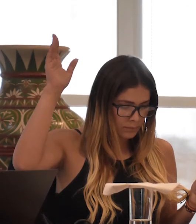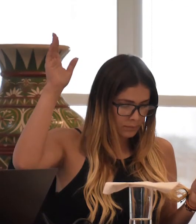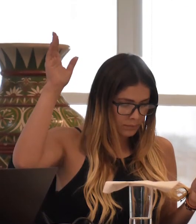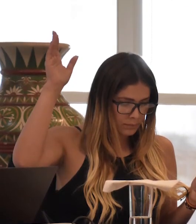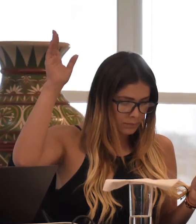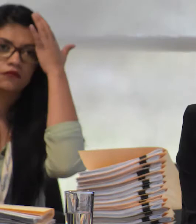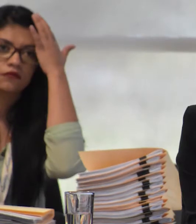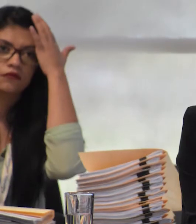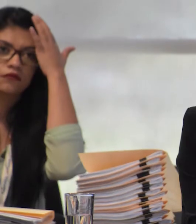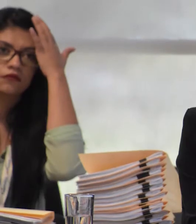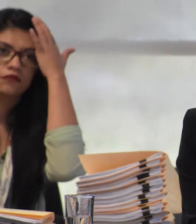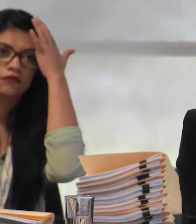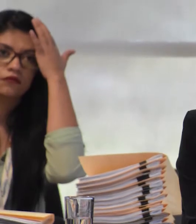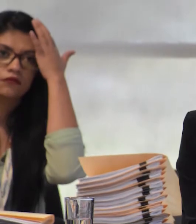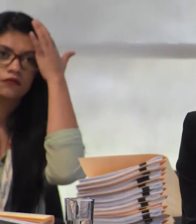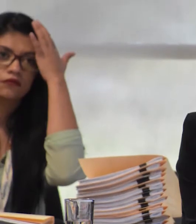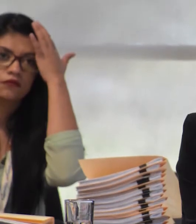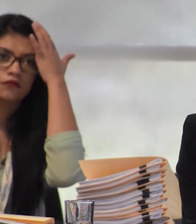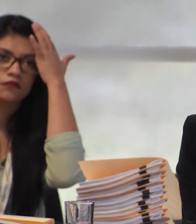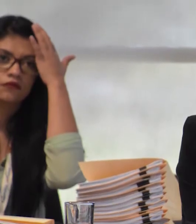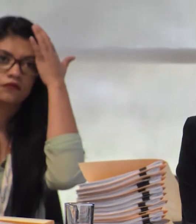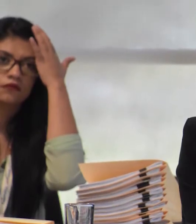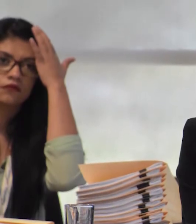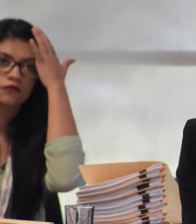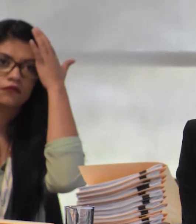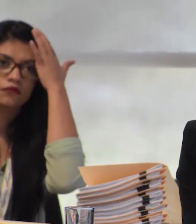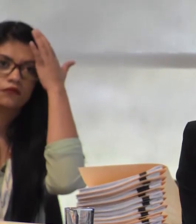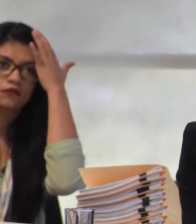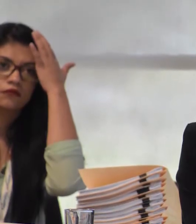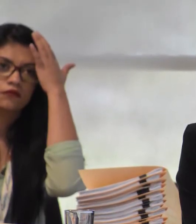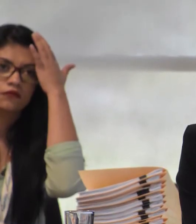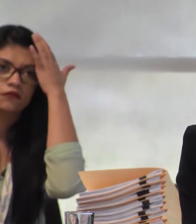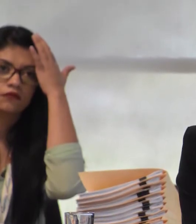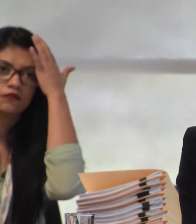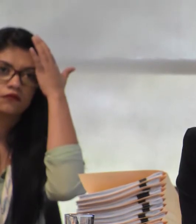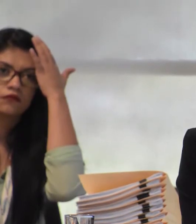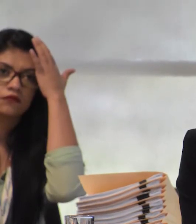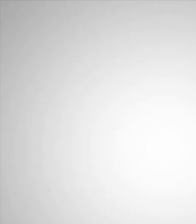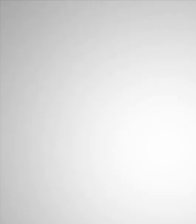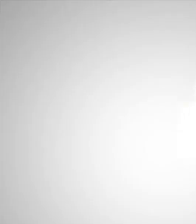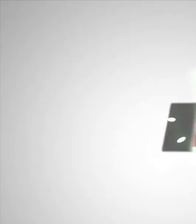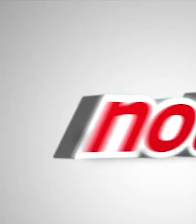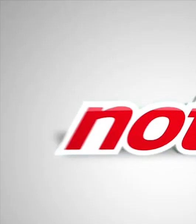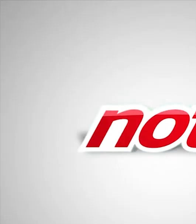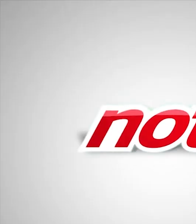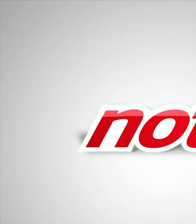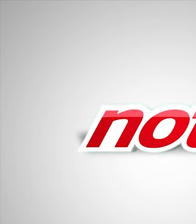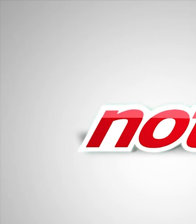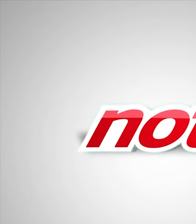fundamentales captación de agua la potabilización y distribución de agua y saneamiento